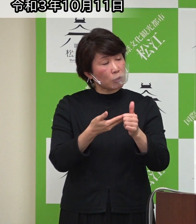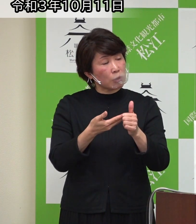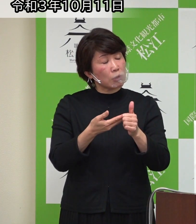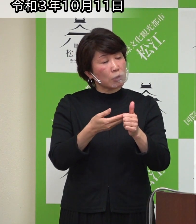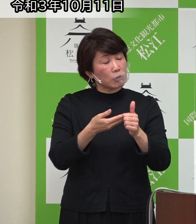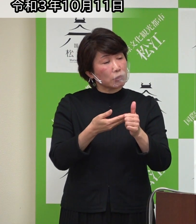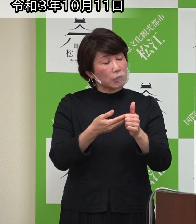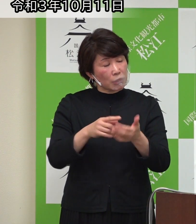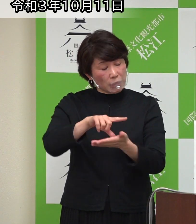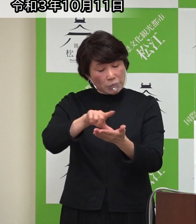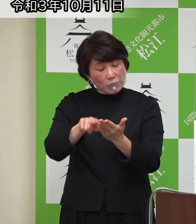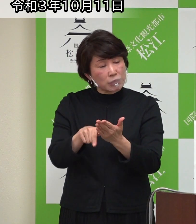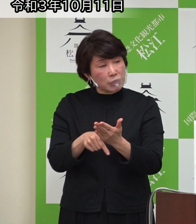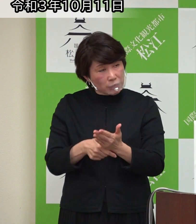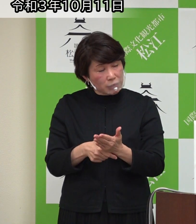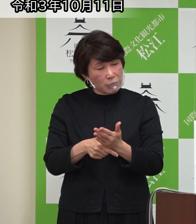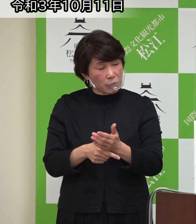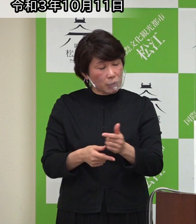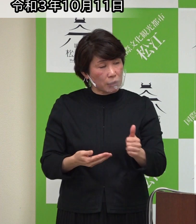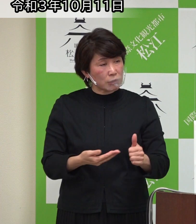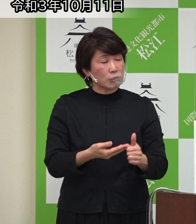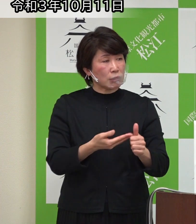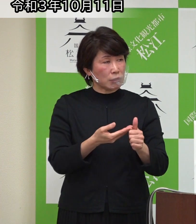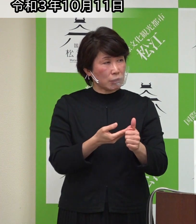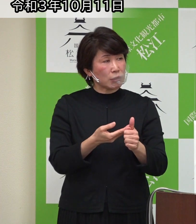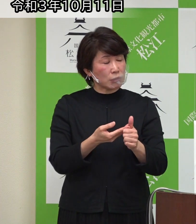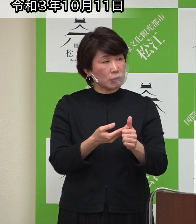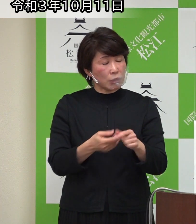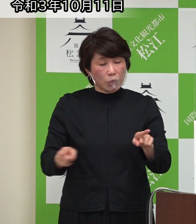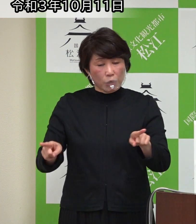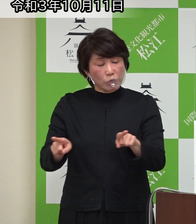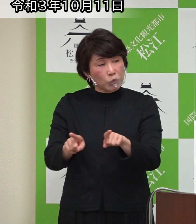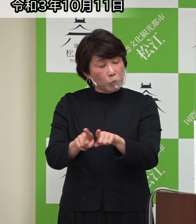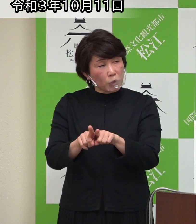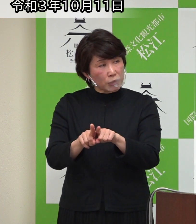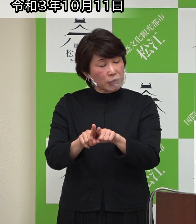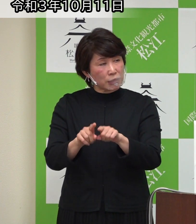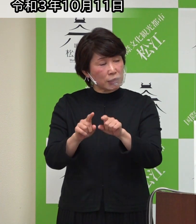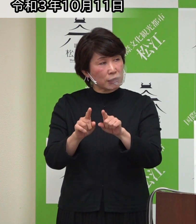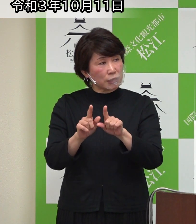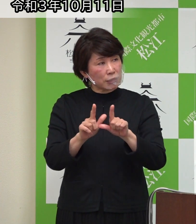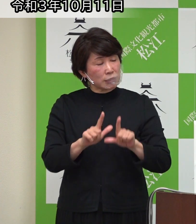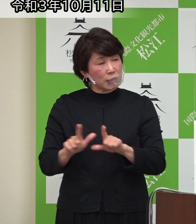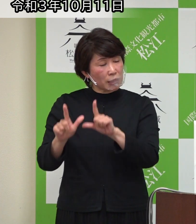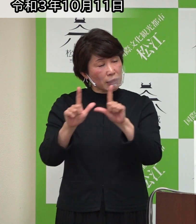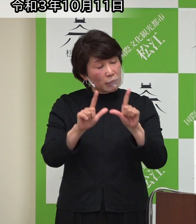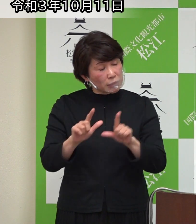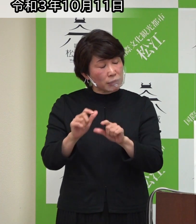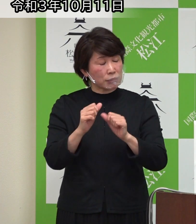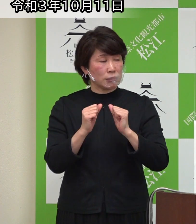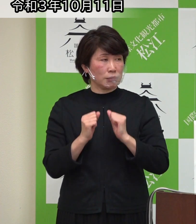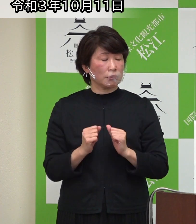てていきたいと、まあ、共生社会という言葉を前にも使わせていただいているんです。共に生きるですね。であの、まあ、確かに、